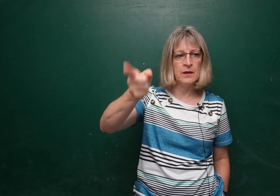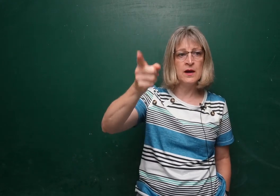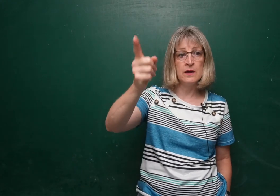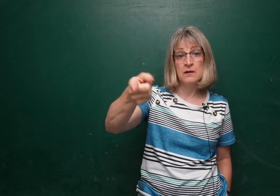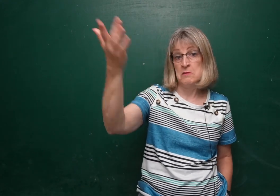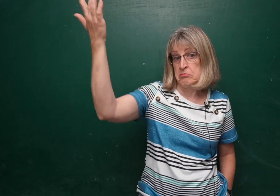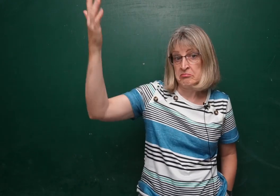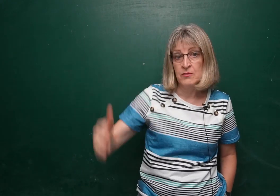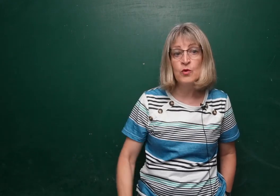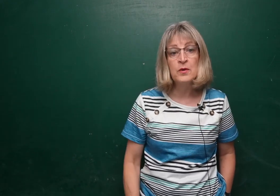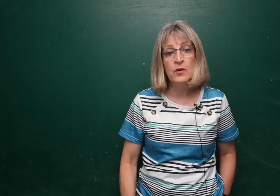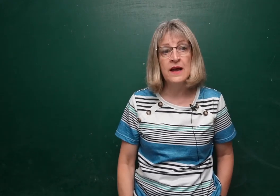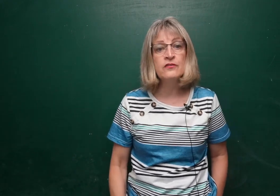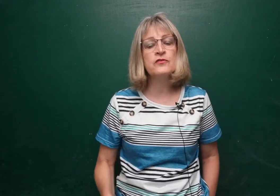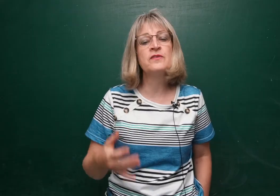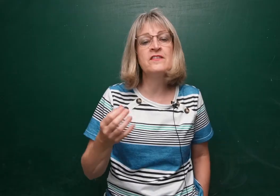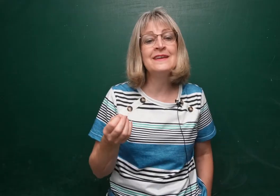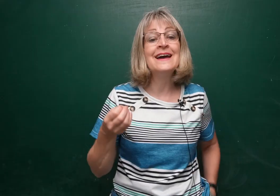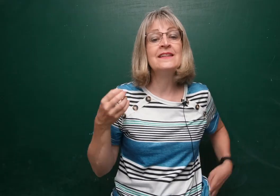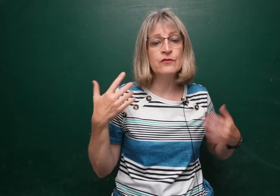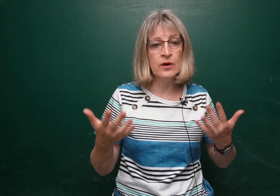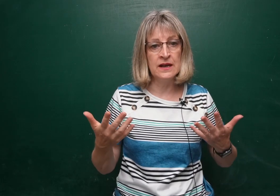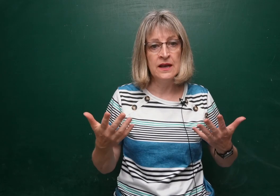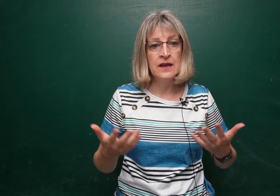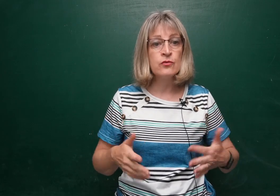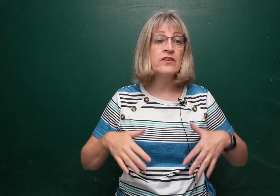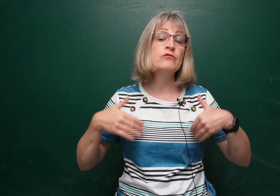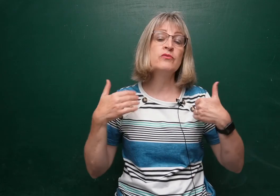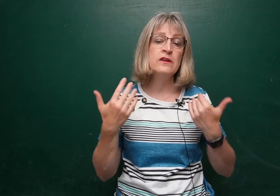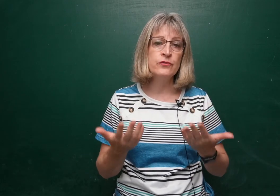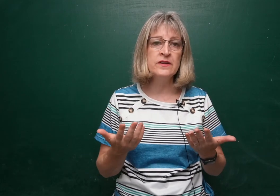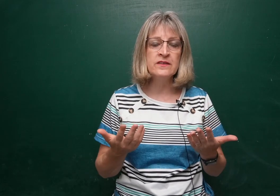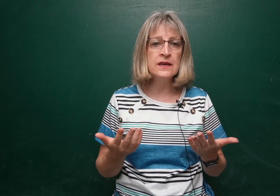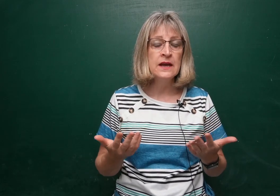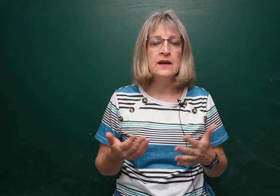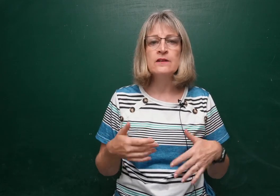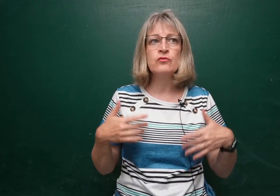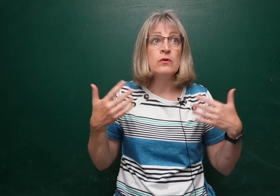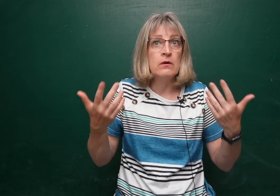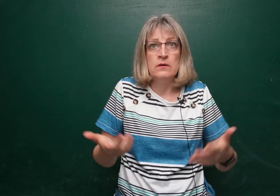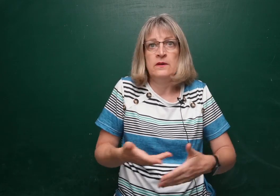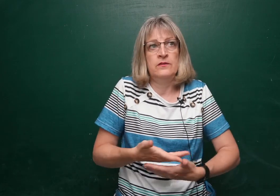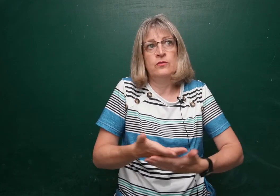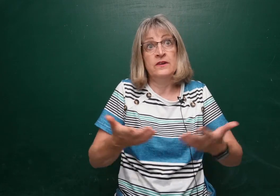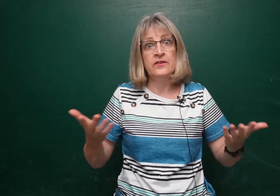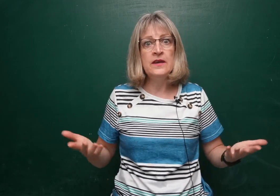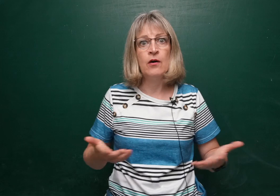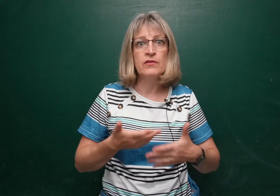là-bas, on comprend, hein. Ce sont des signes naturels. Donc ça, vous pouvez les utiliser. Les sourds, ils sont ici, en France,